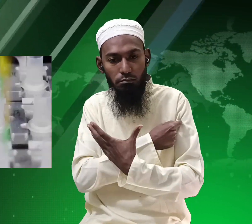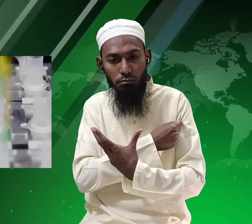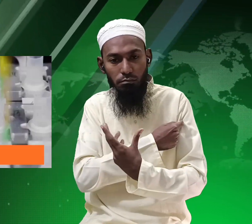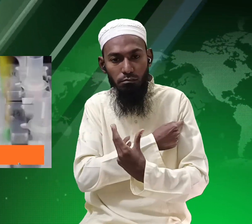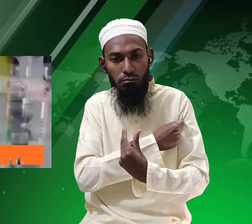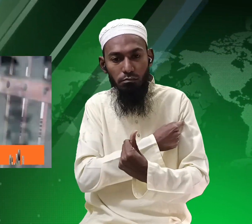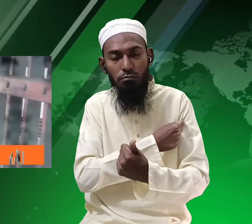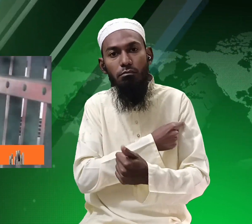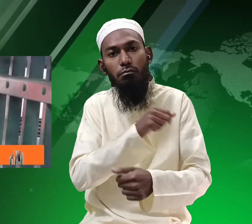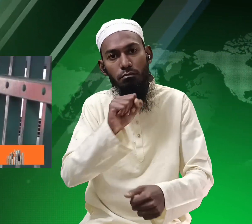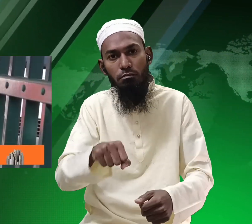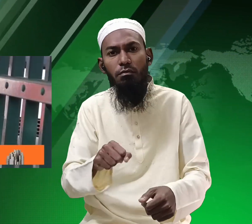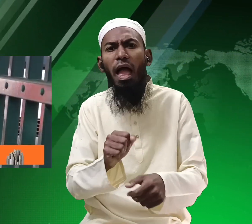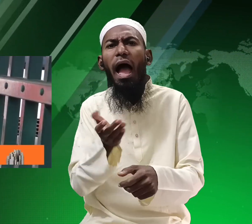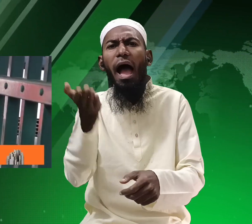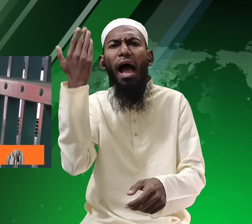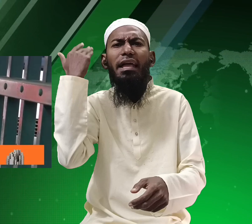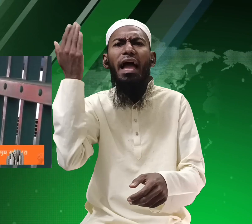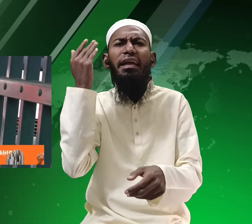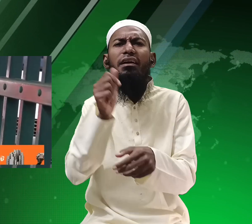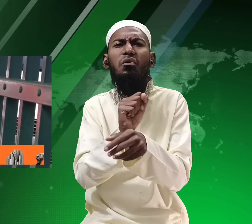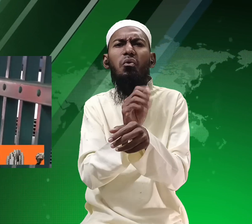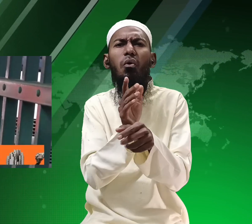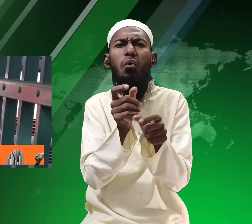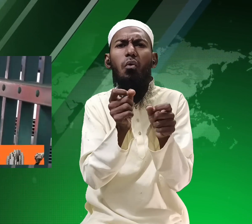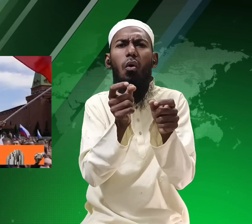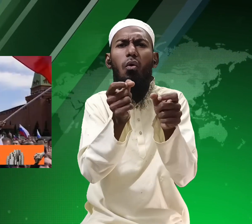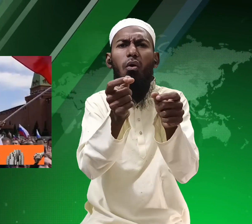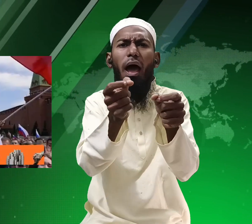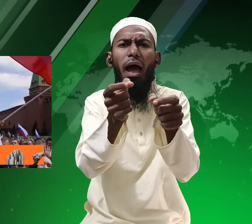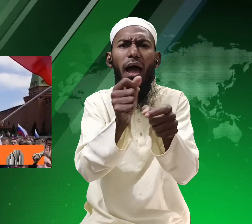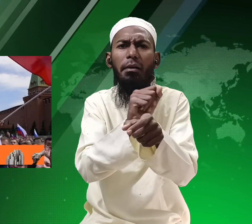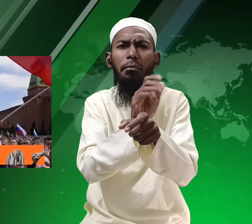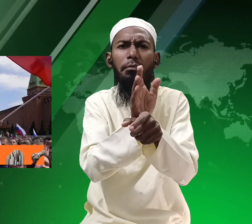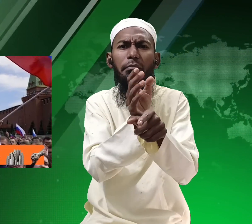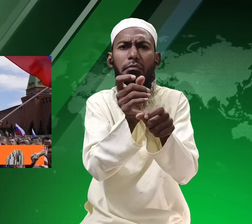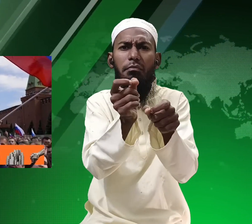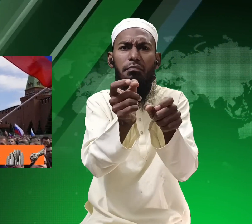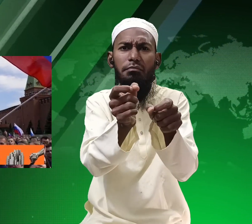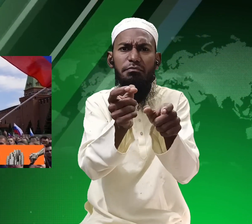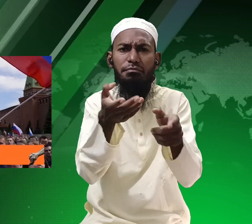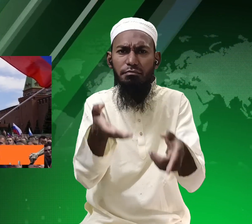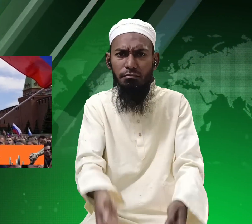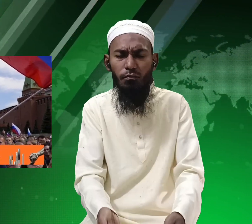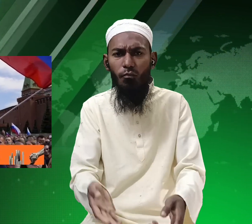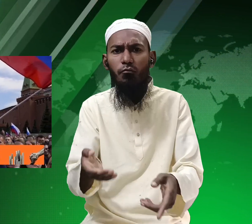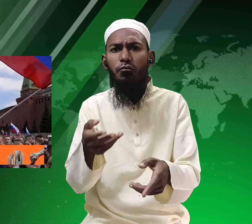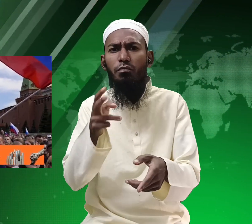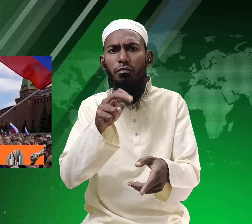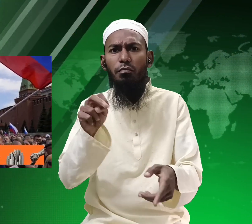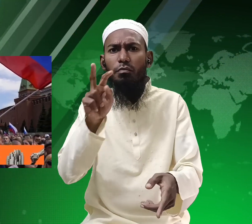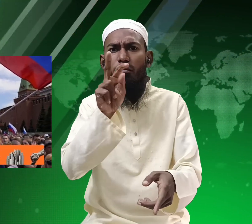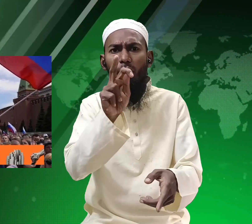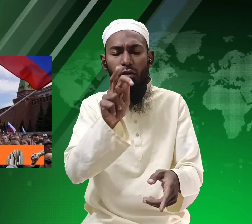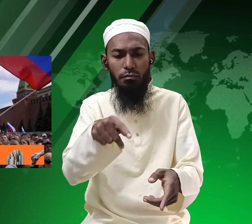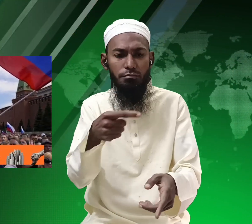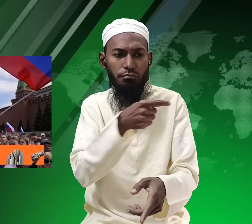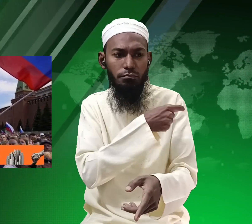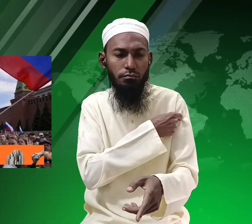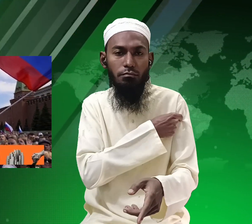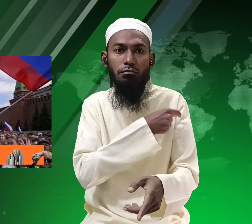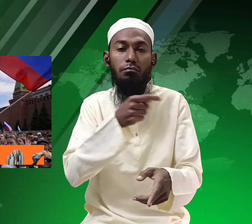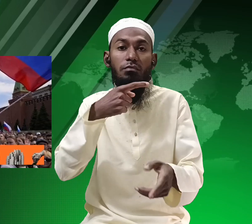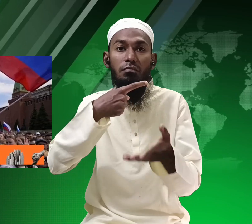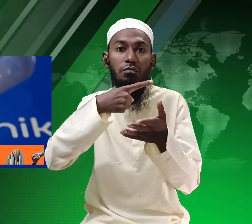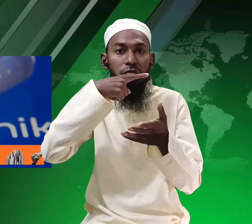এদিকে করোনা ভাইরাস মহামারীর সময়ও রাশিয়া তাক লাগিয়ে দিয়েছিল। 2020 সালের আগস্টে তারা বিশ্বের প্রথম করোনা টিকা